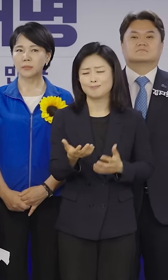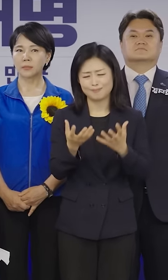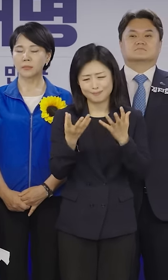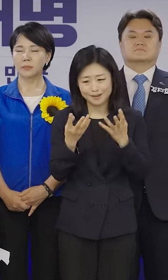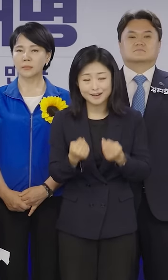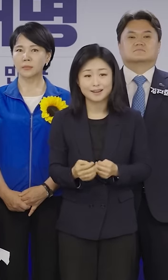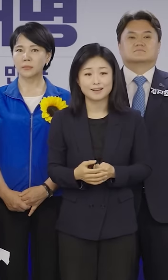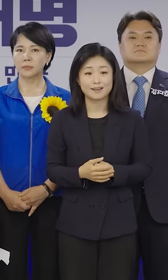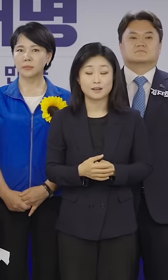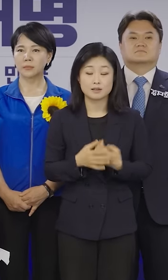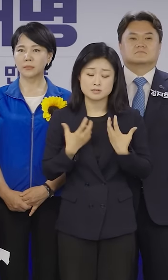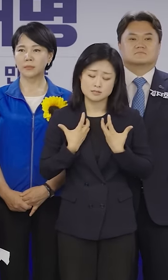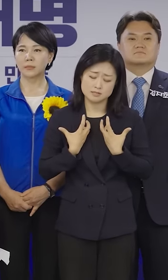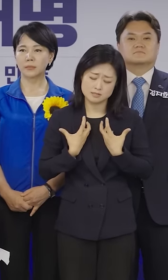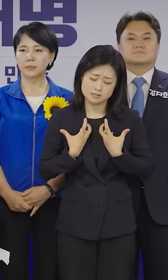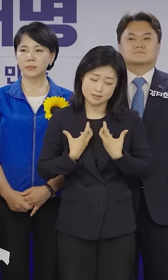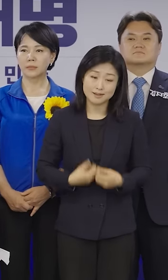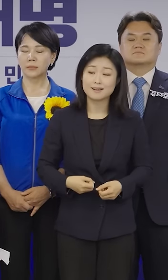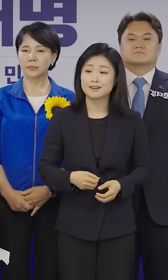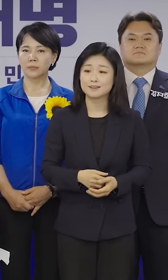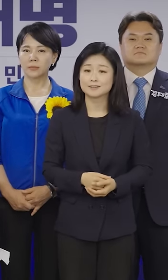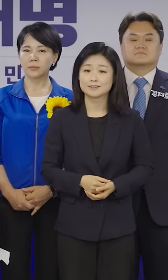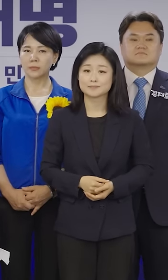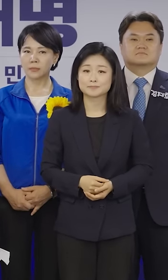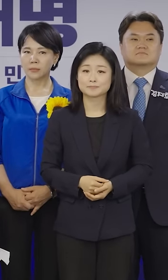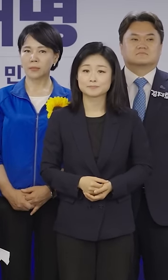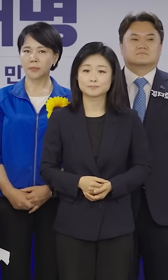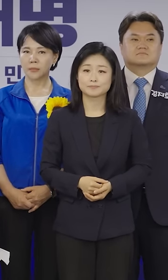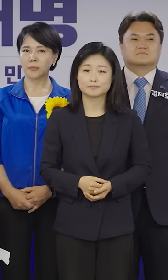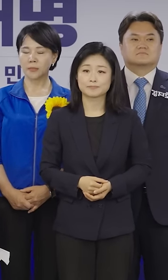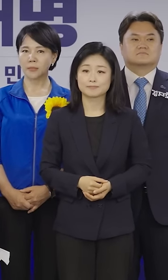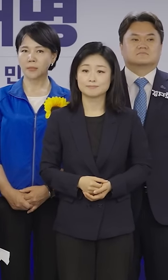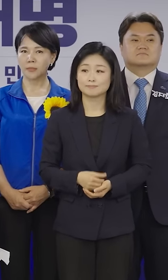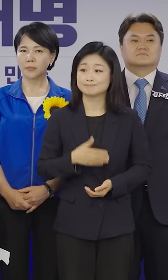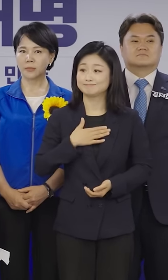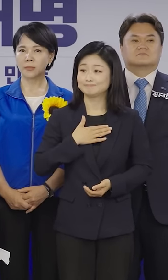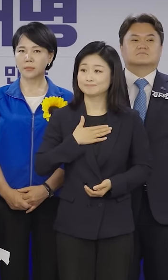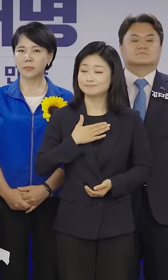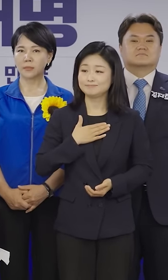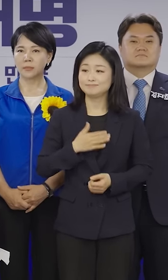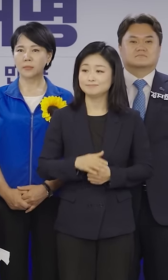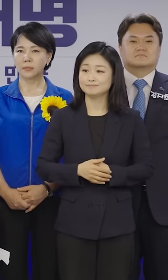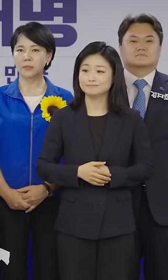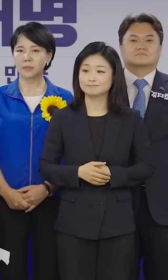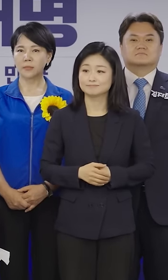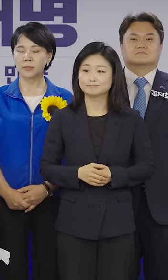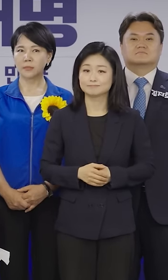국민들께서 억장이 무너질 거라고 생각합니다. 저도